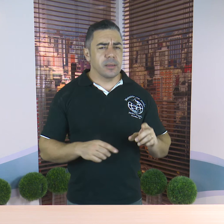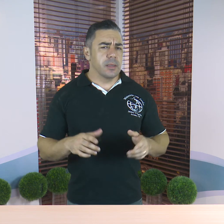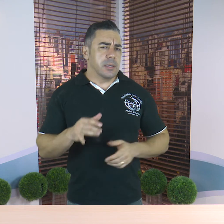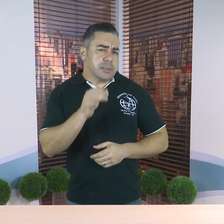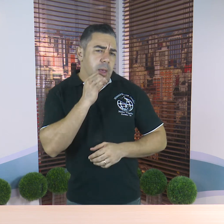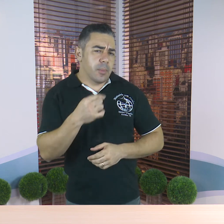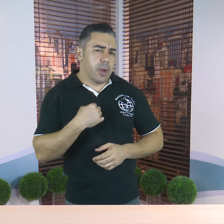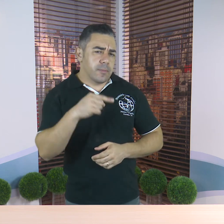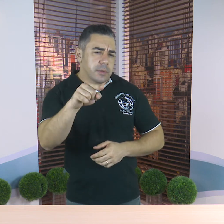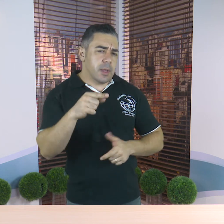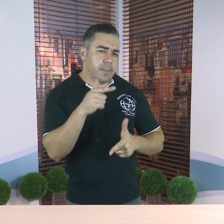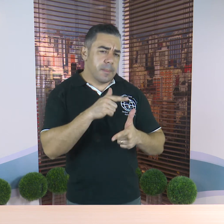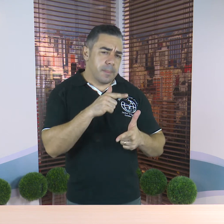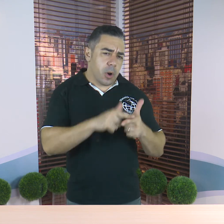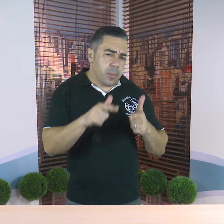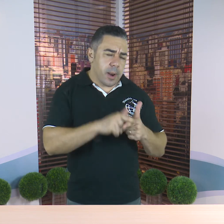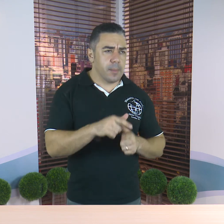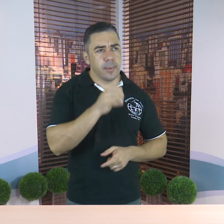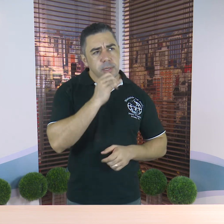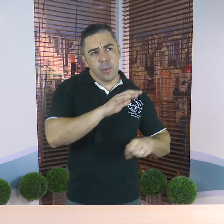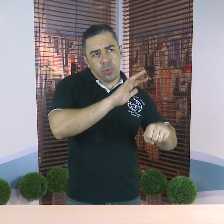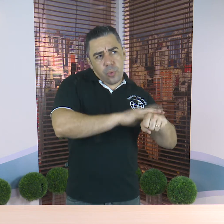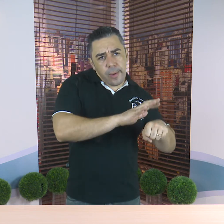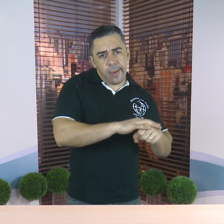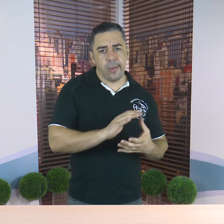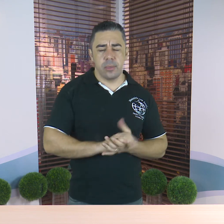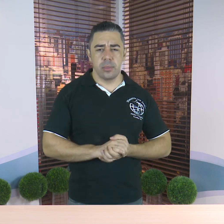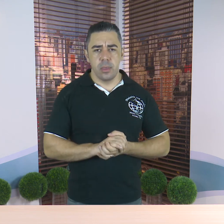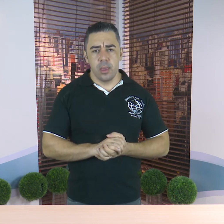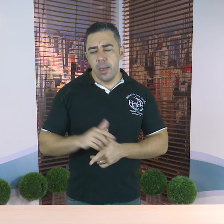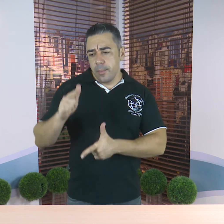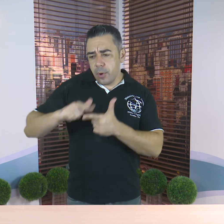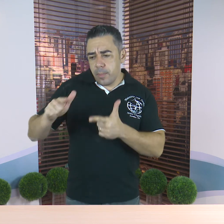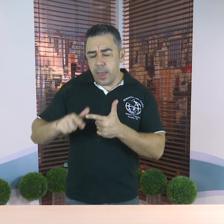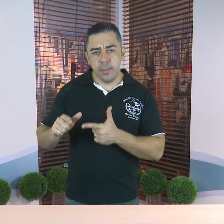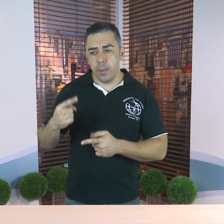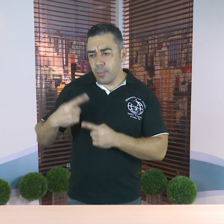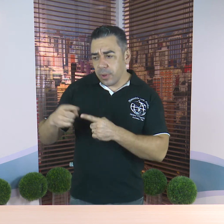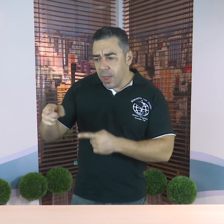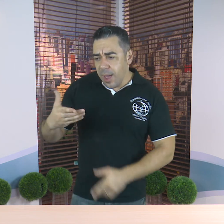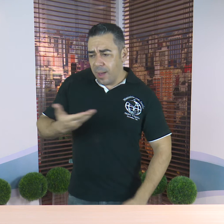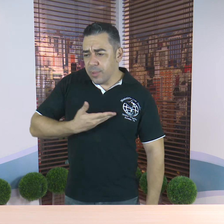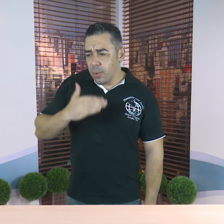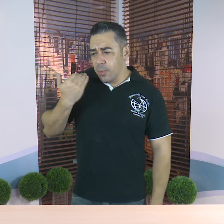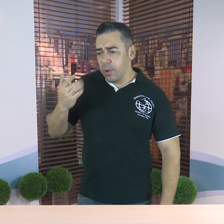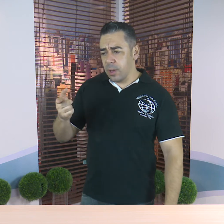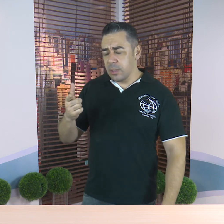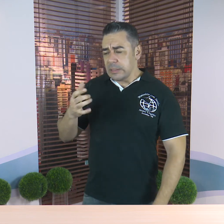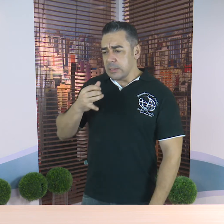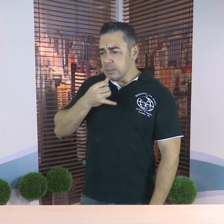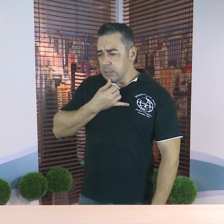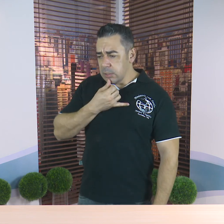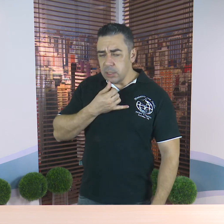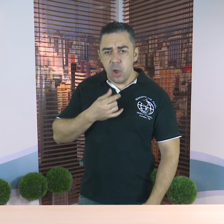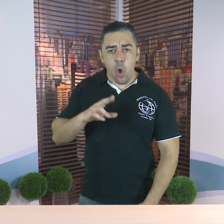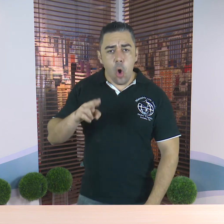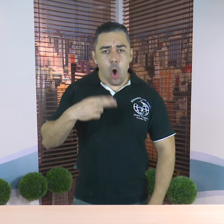problema, doentes no hospital, desolados pela morte de um amigo, descartados de um trabalho ou